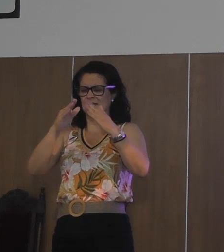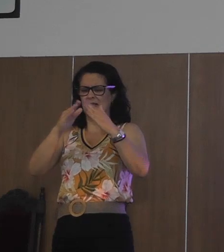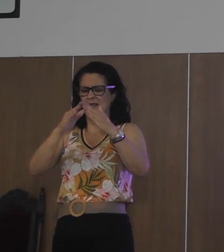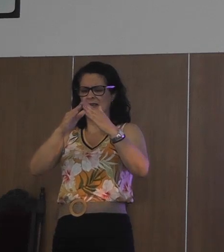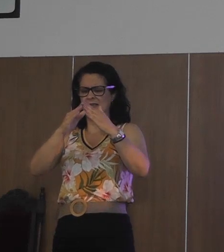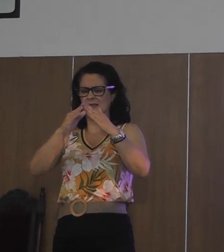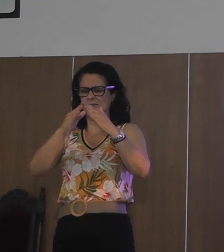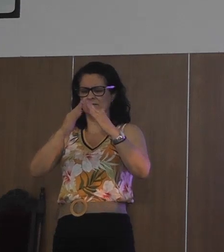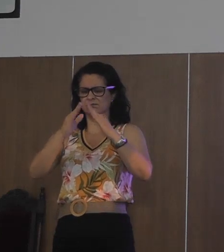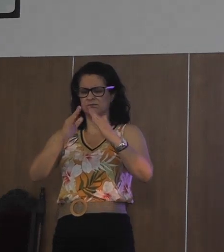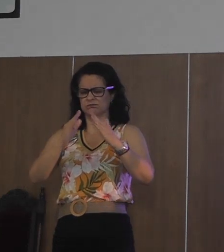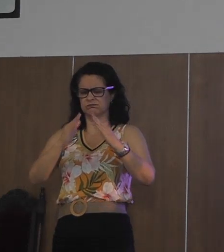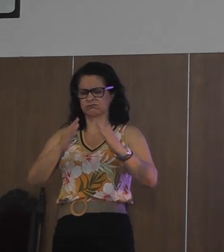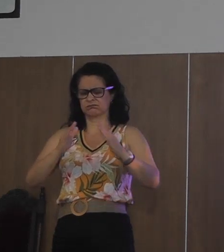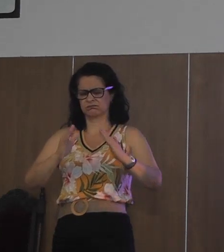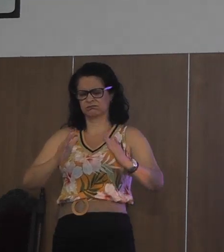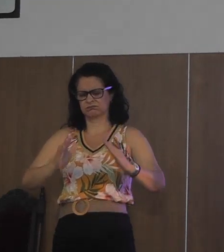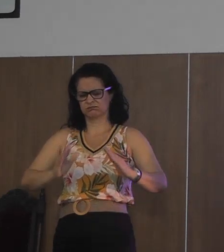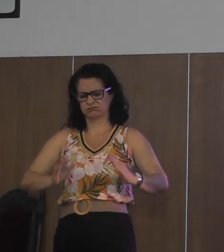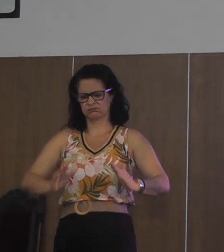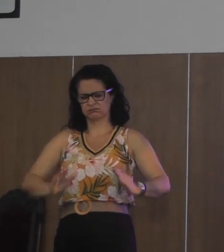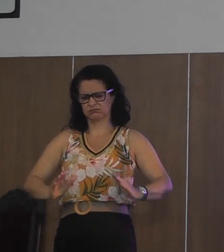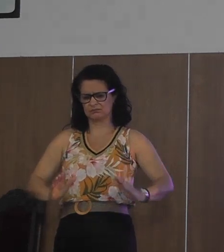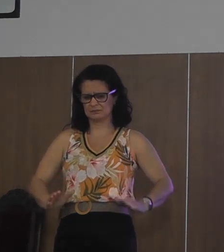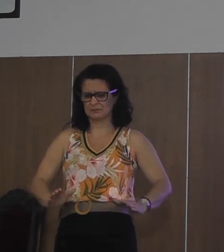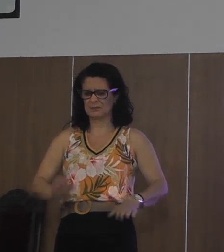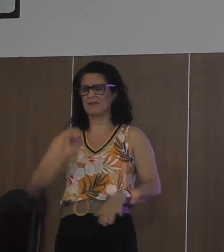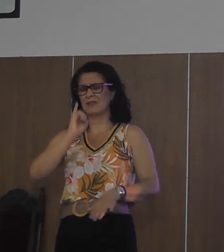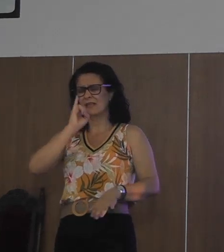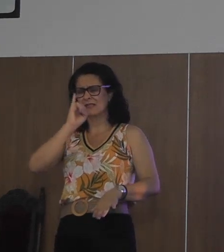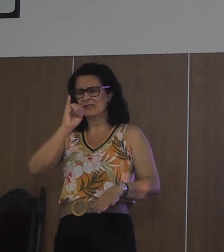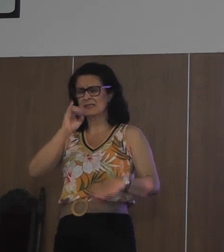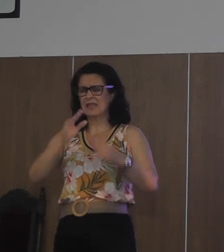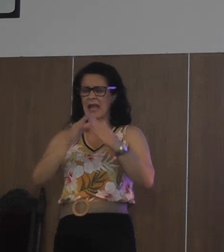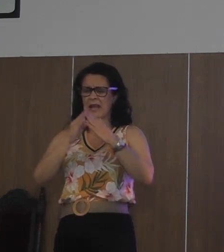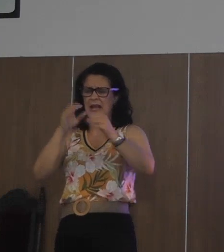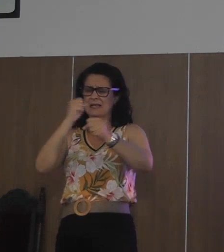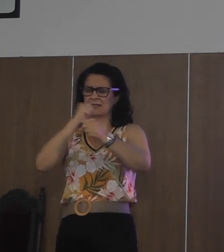permanece de pé, Espírito Santo, e o Senhor é quem mantém ela de pé.